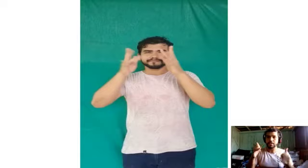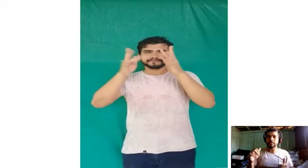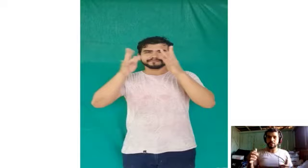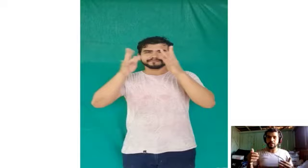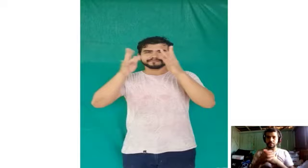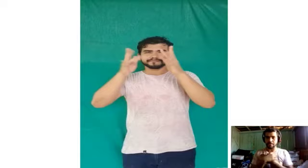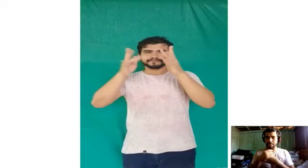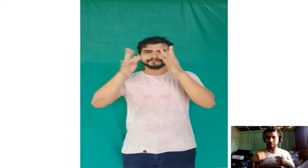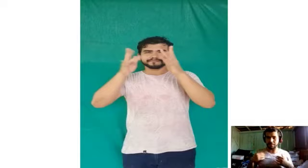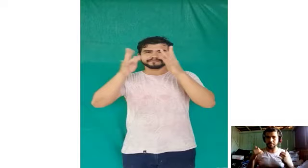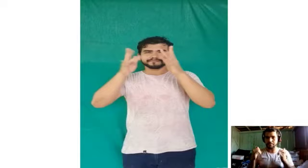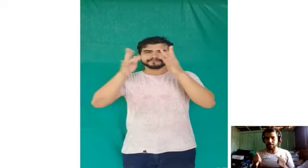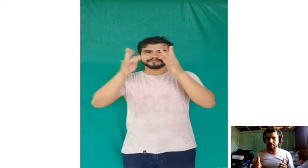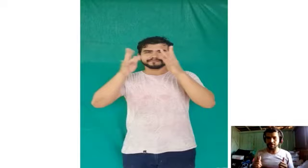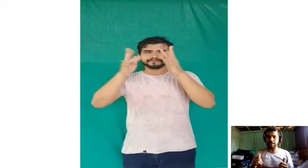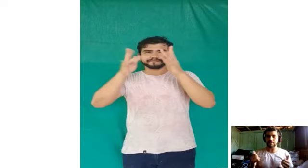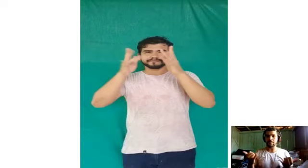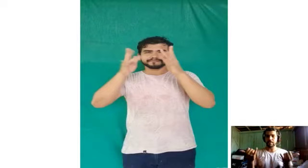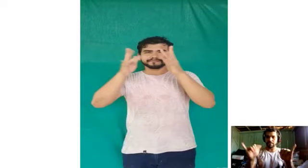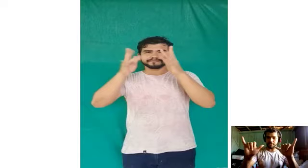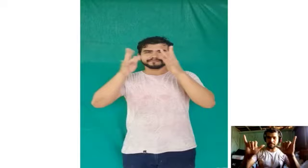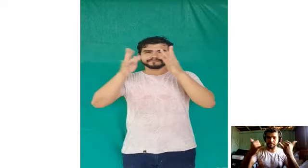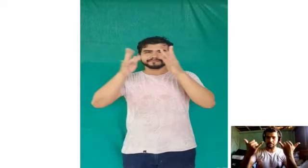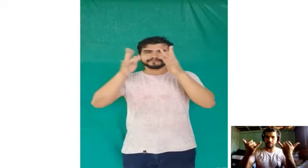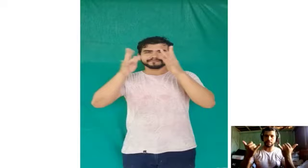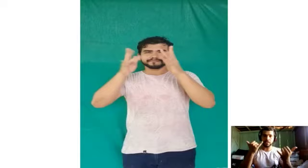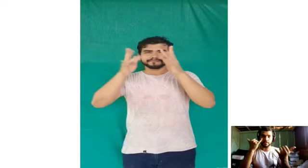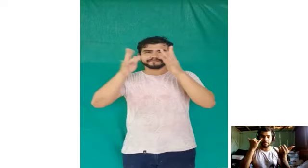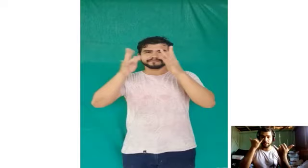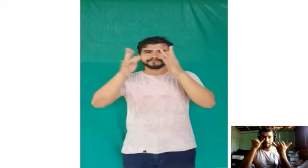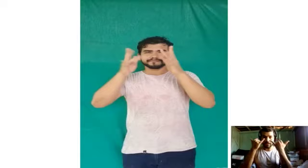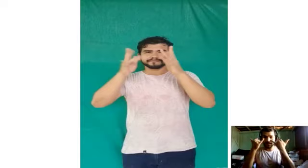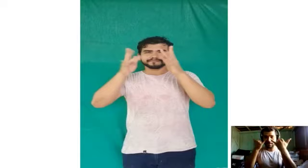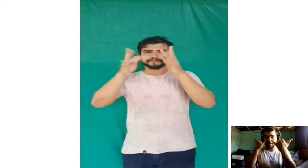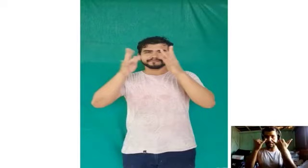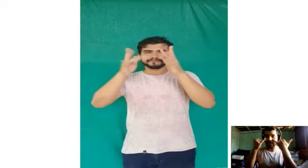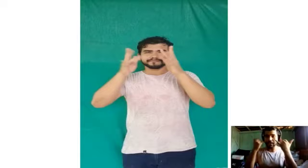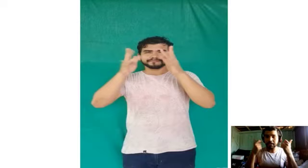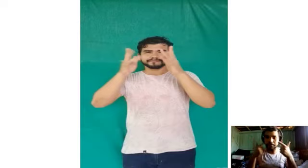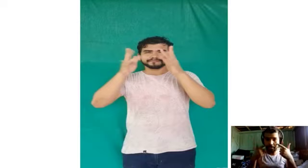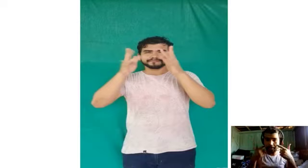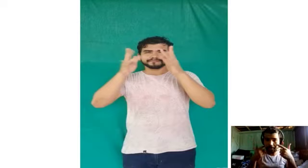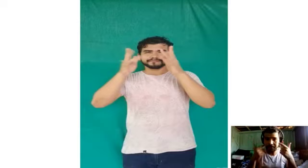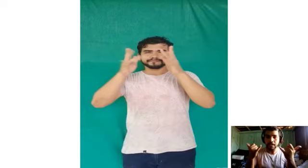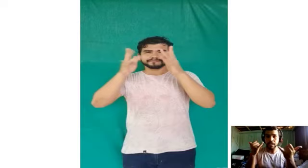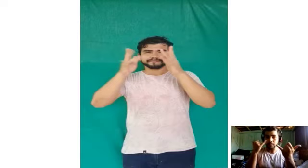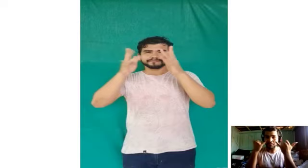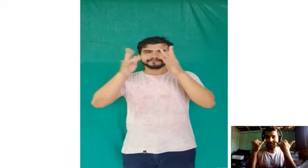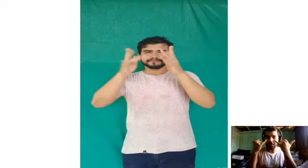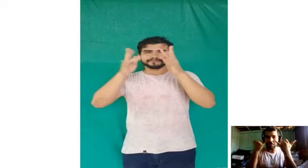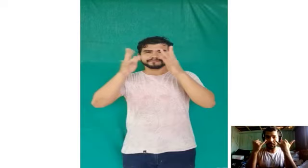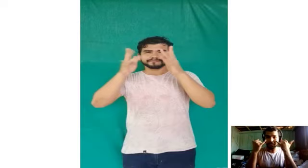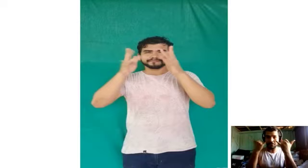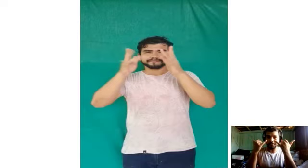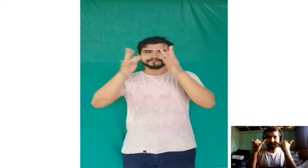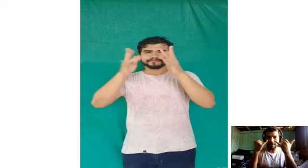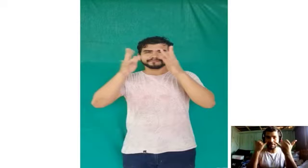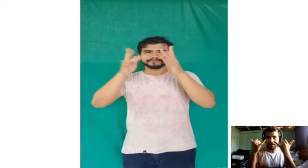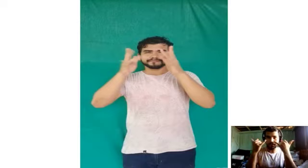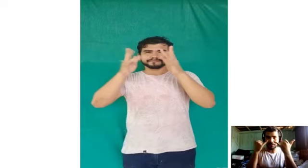informação. Você faz o tá tranquilo, tá favorável. Só que essa mão do favorável você bate assim, aqui na bochecha. Um